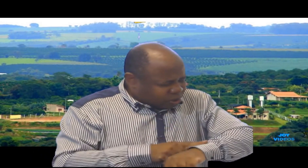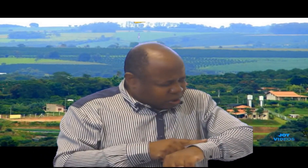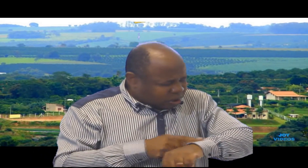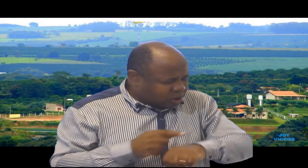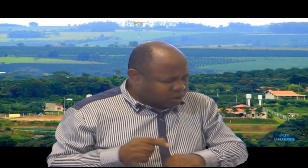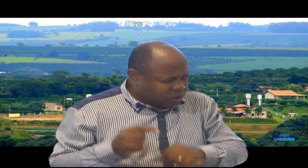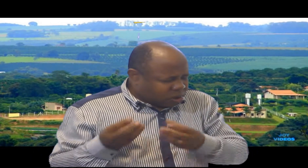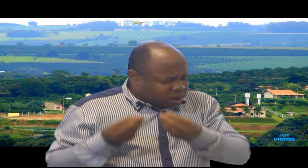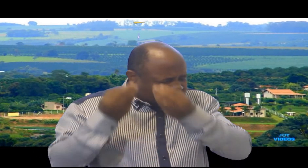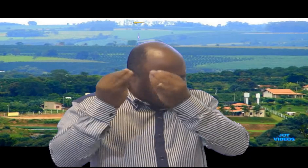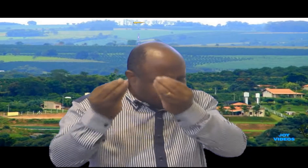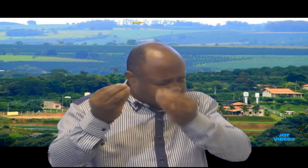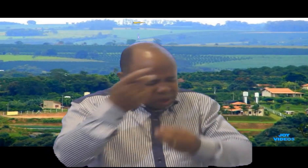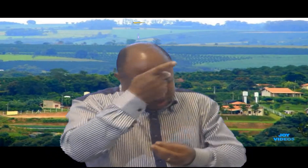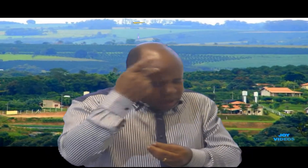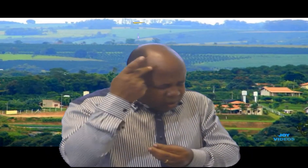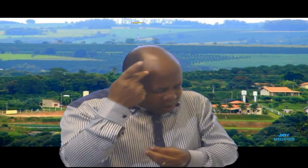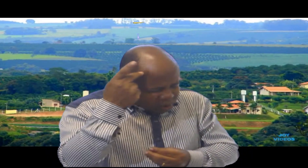estão pedindo, Pai, a